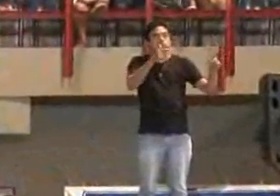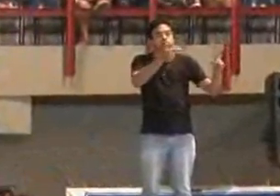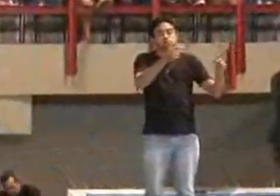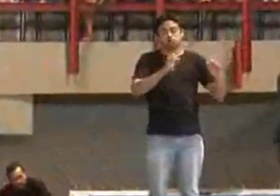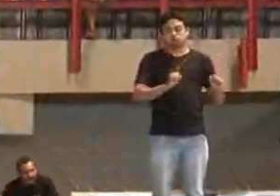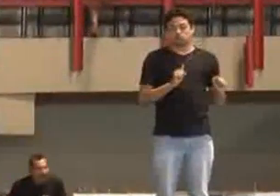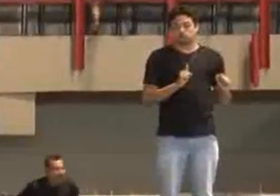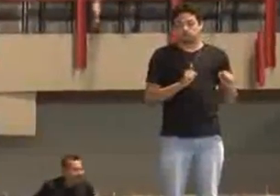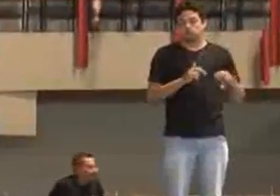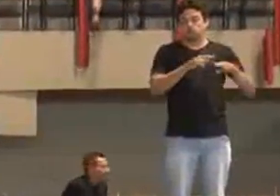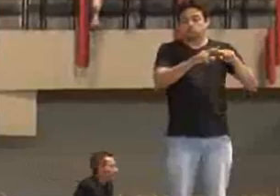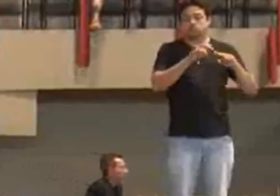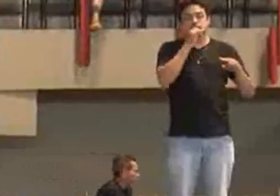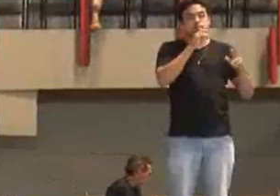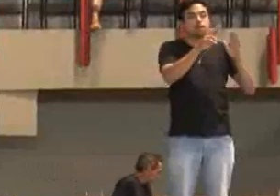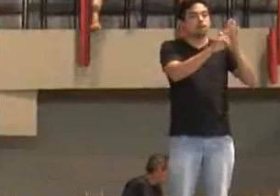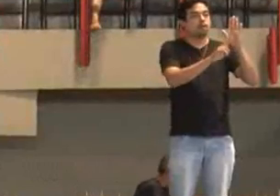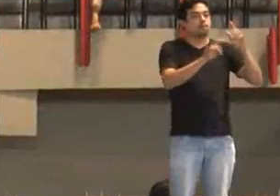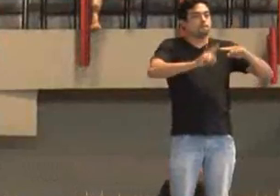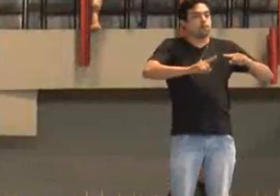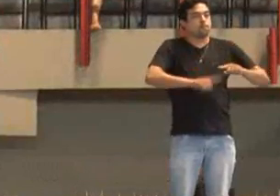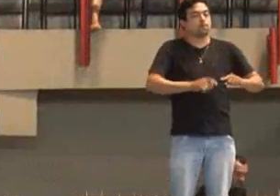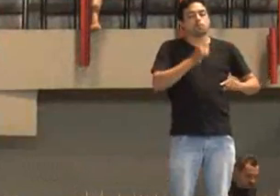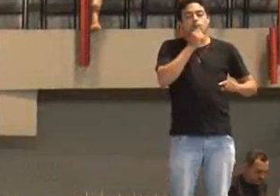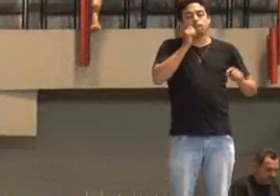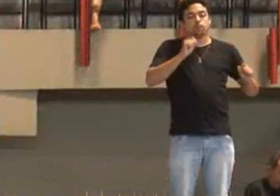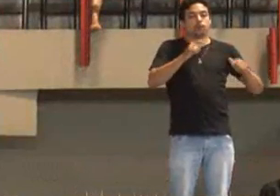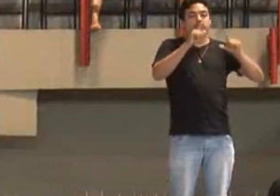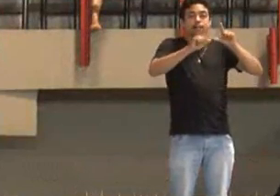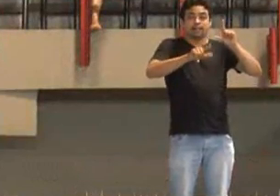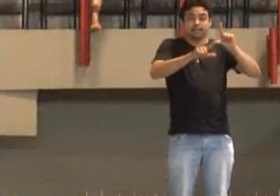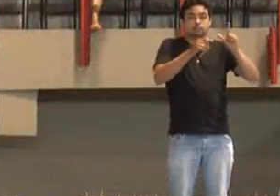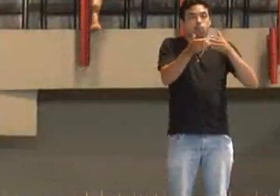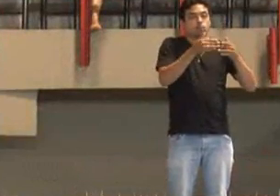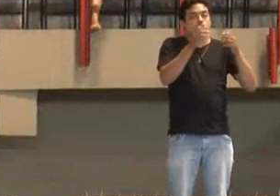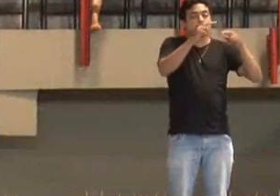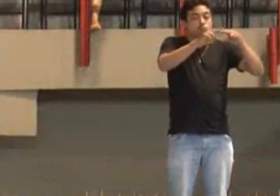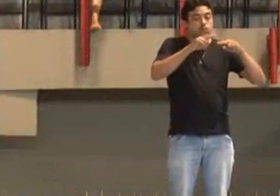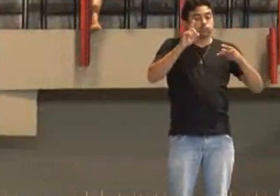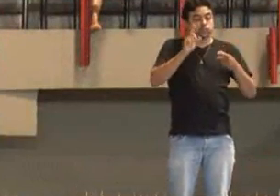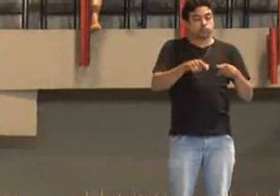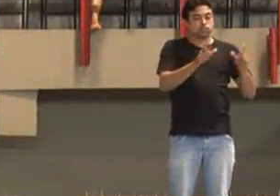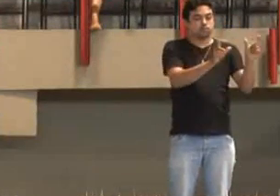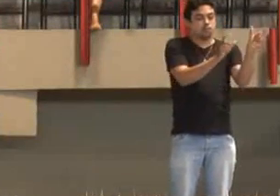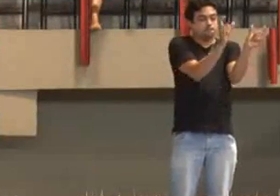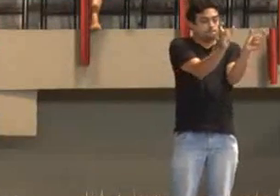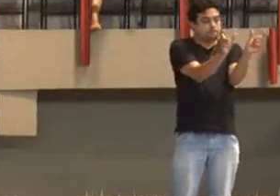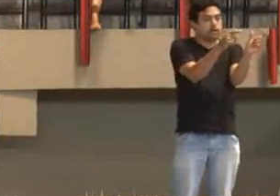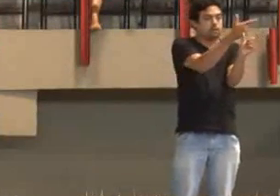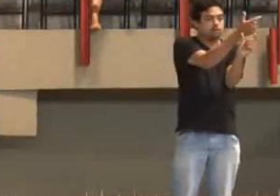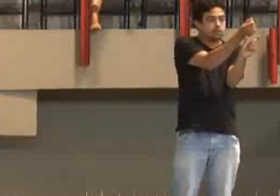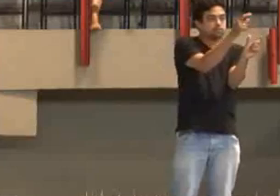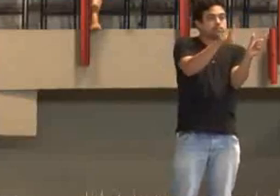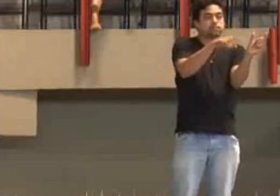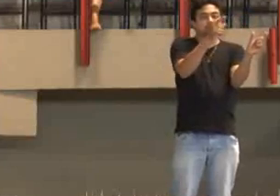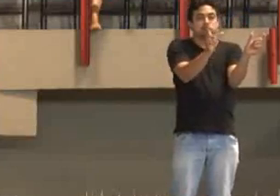posso? Então quer dizer, não tem restrição, eu posso usar qualquer letra que eu quiser. Então lá na segunda casa, quantas opções eu tenho